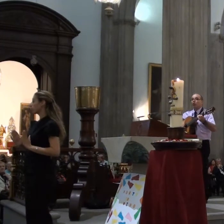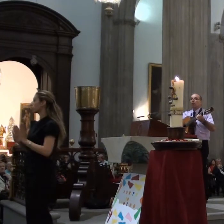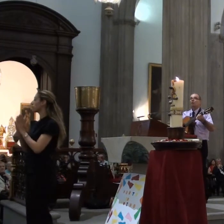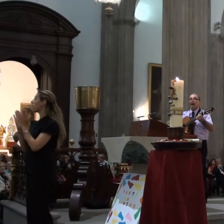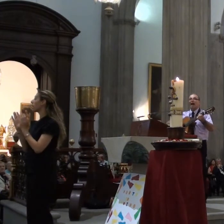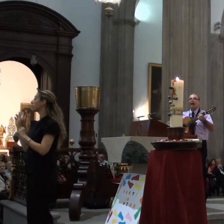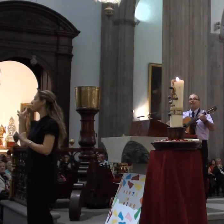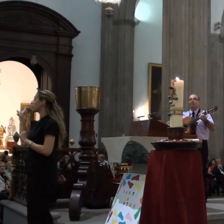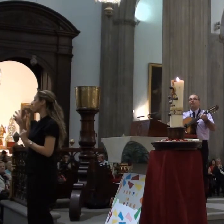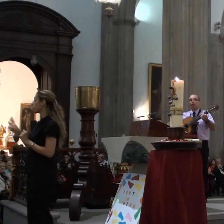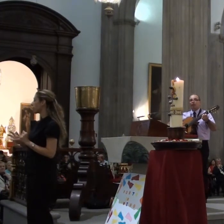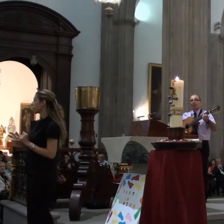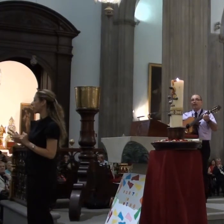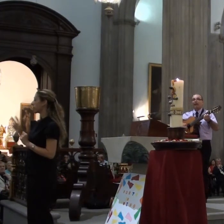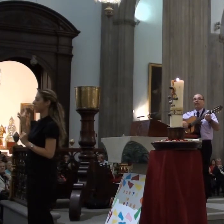espíritu